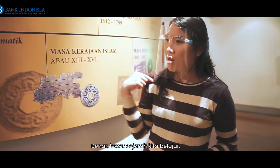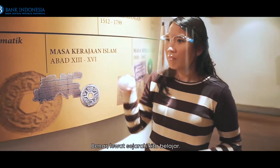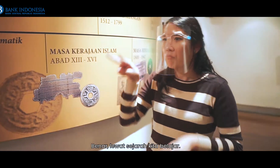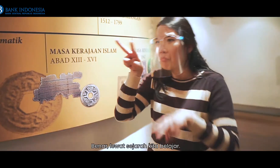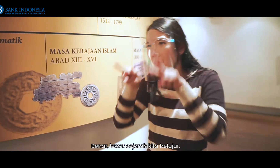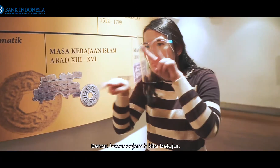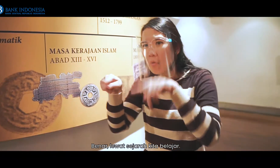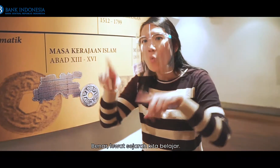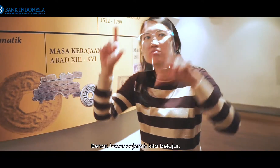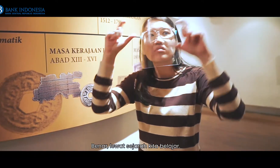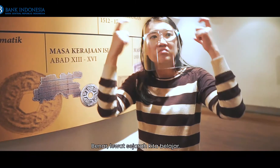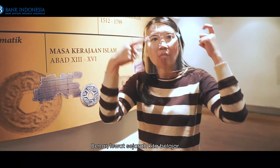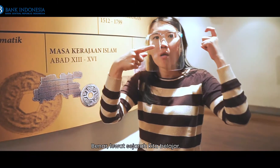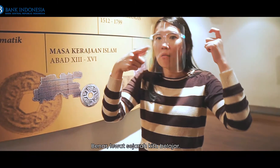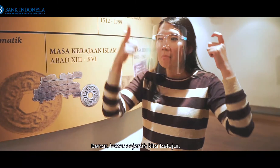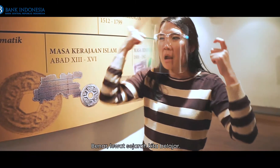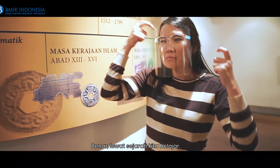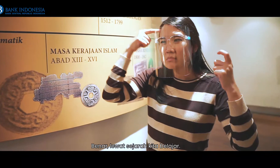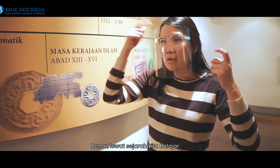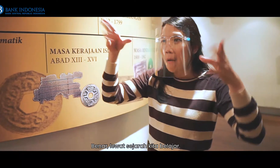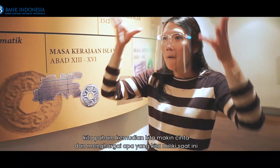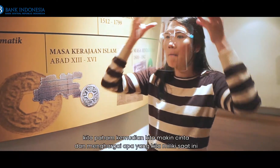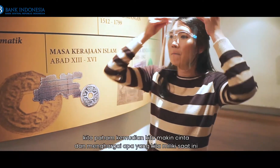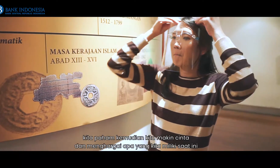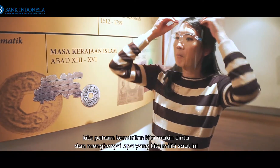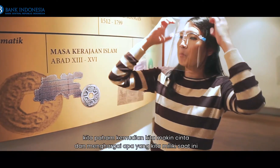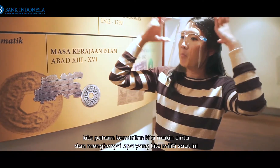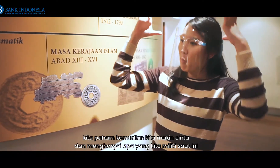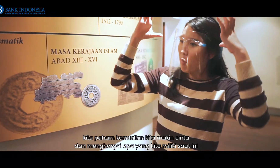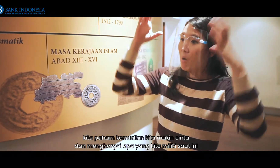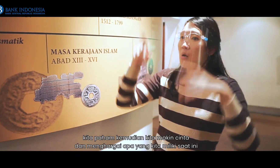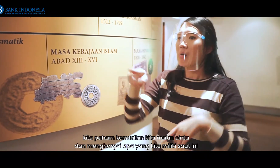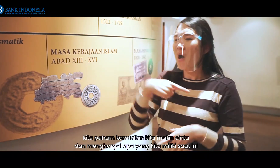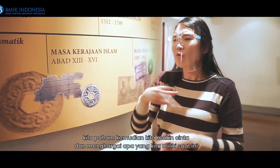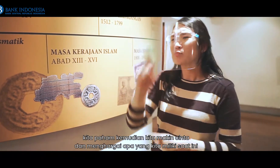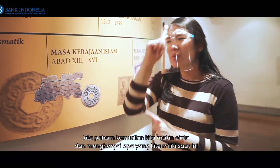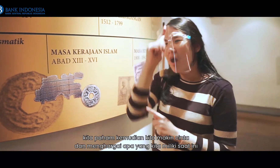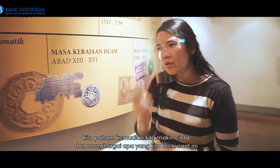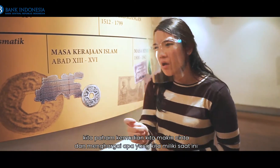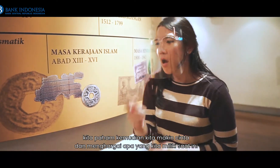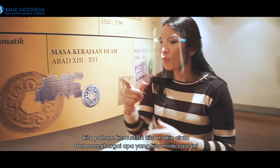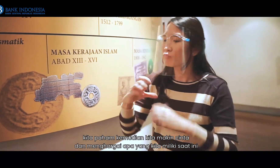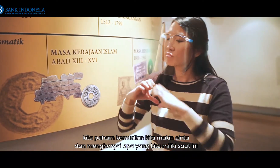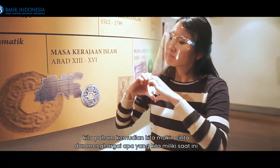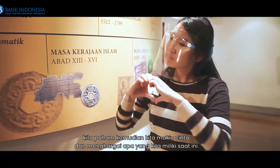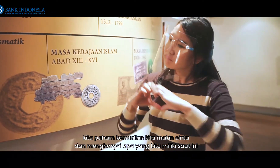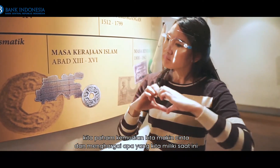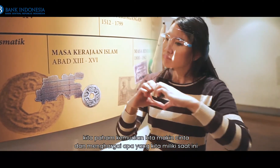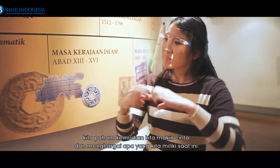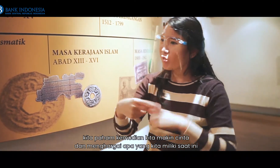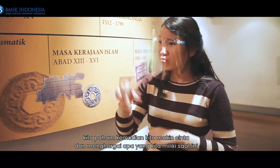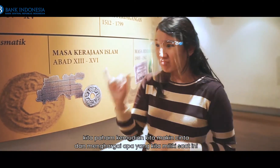Benar, lewat sejarah kita belajar, kita paham, kemudian kita menjadi cinta dan menghargai apa yang kita miliki saat